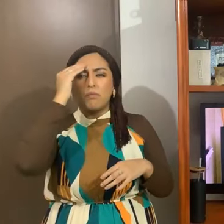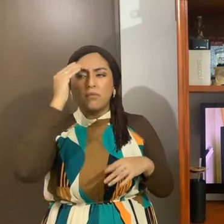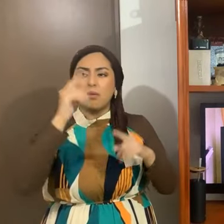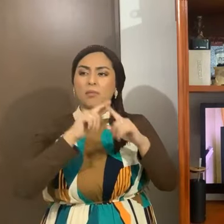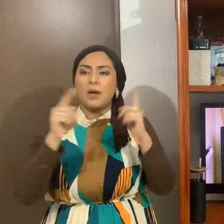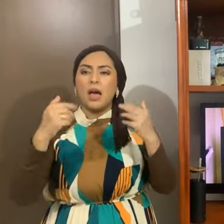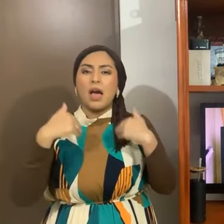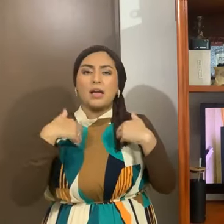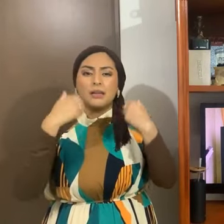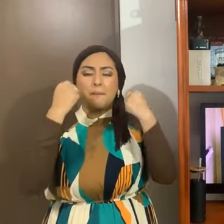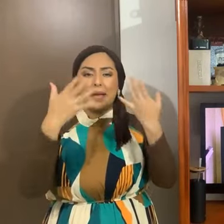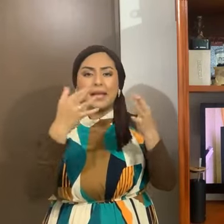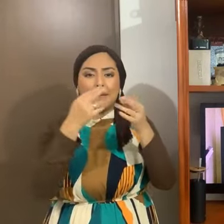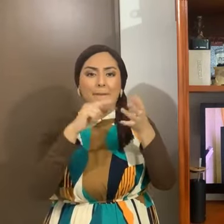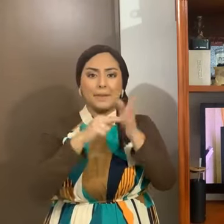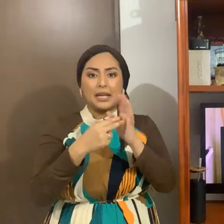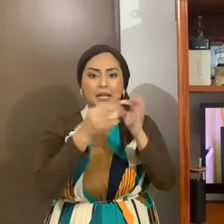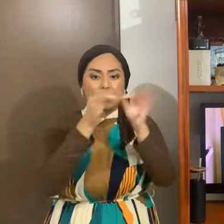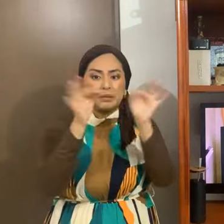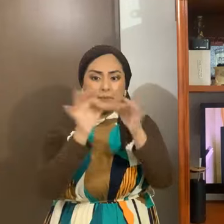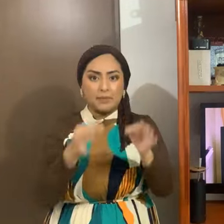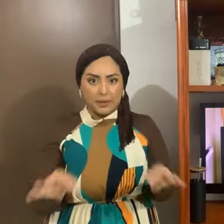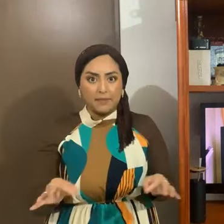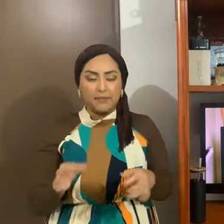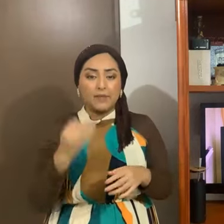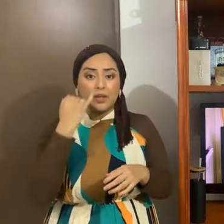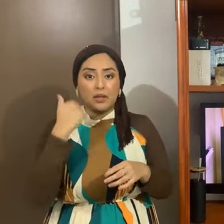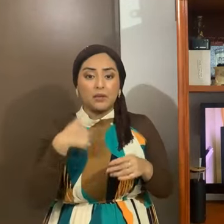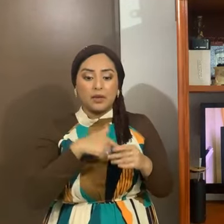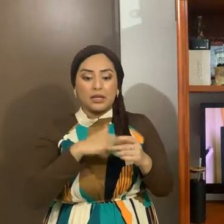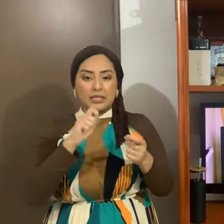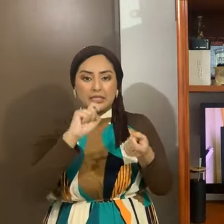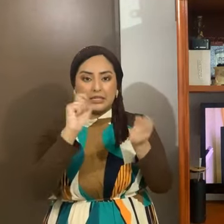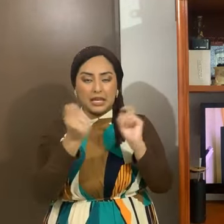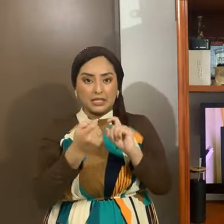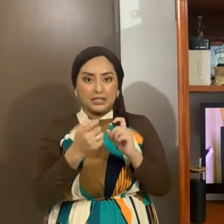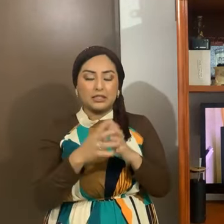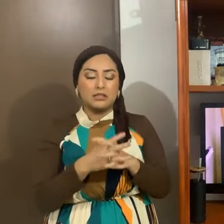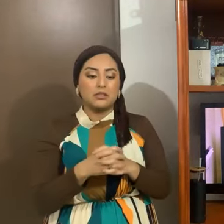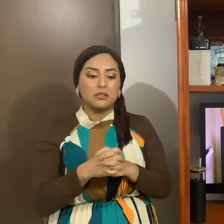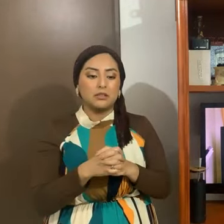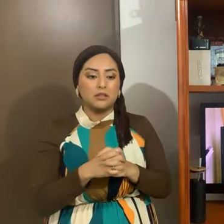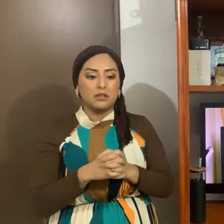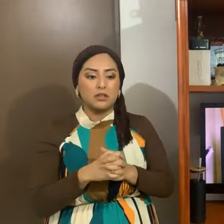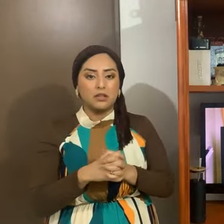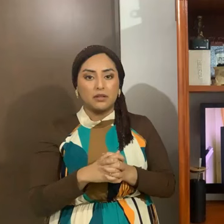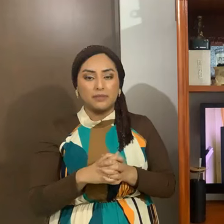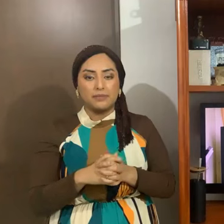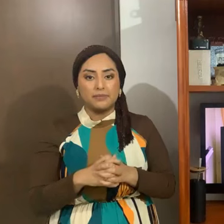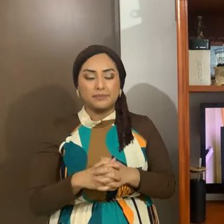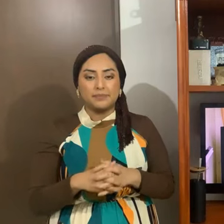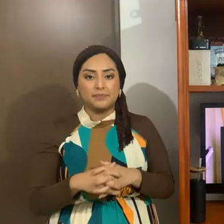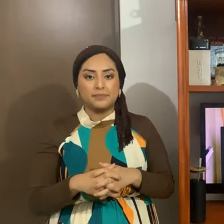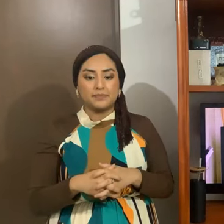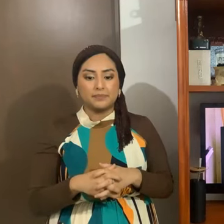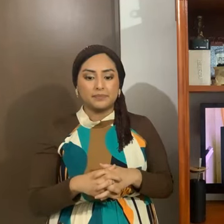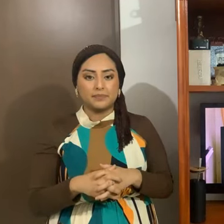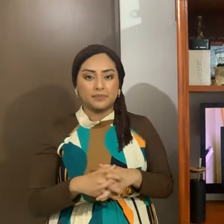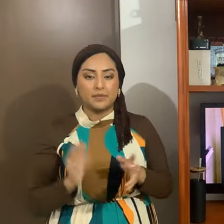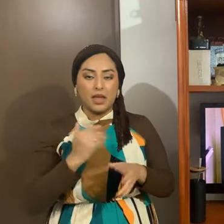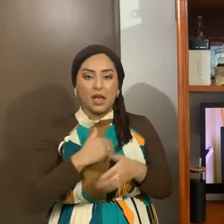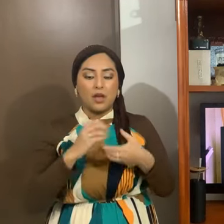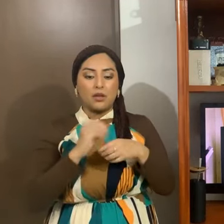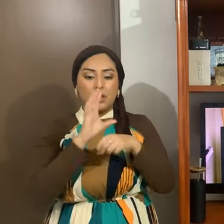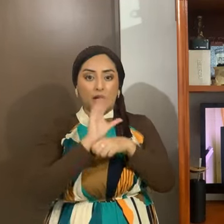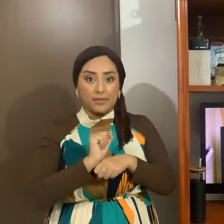tiene muchas definiciones. De hecho, si cambiamos el acento de la palabra, hábito lleva acento en la A, se refiere a esto, a